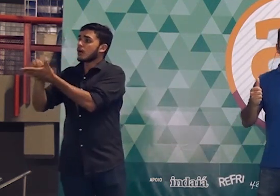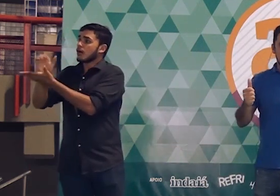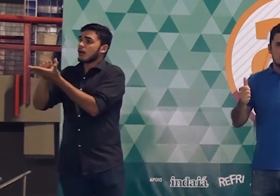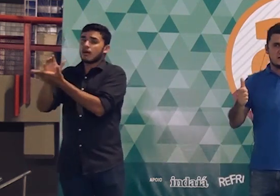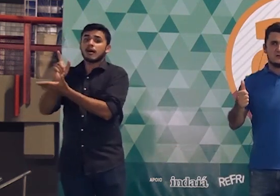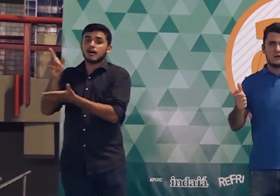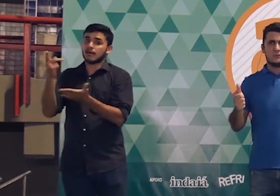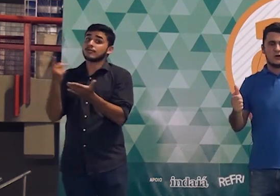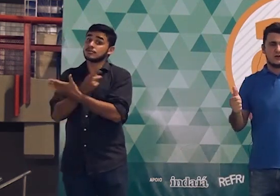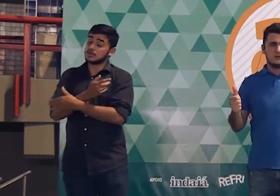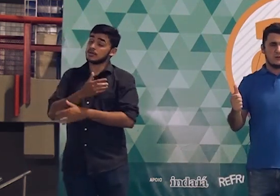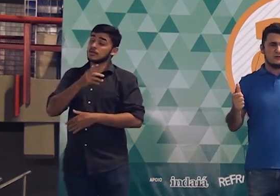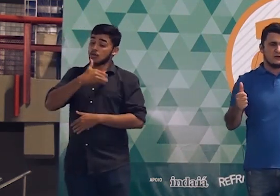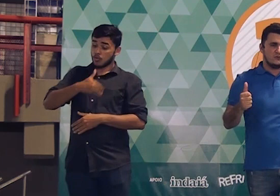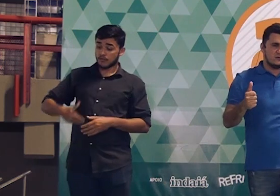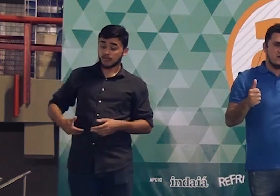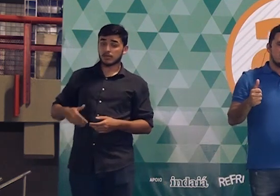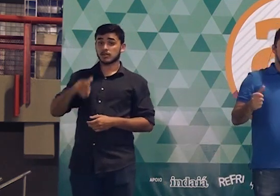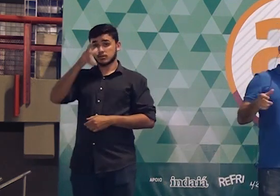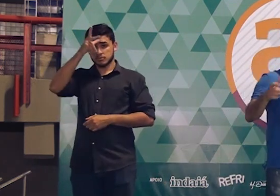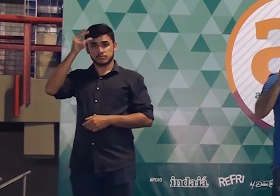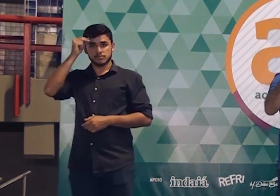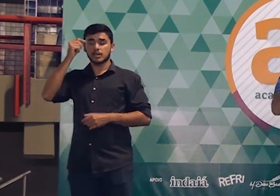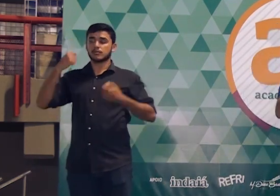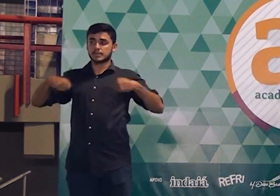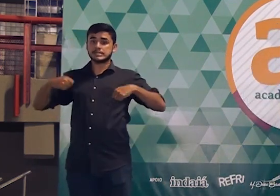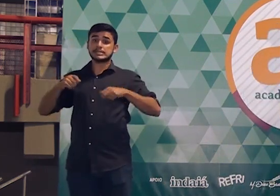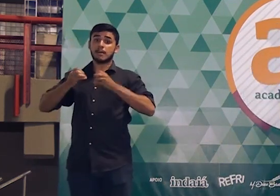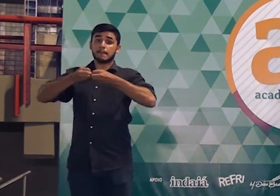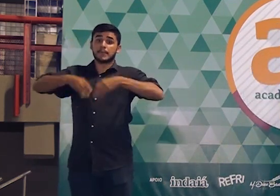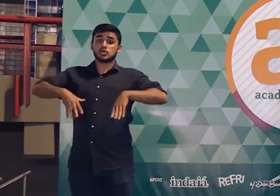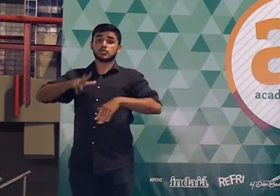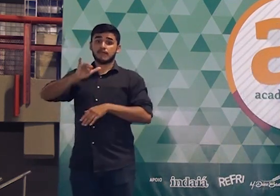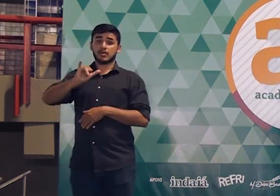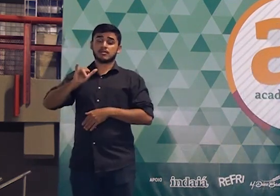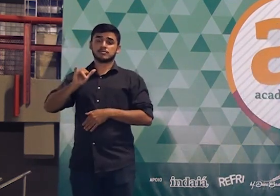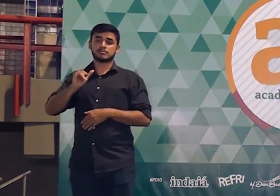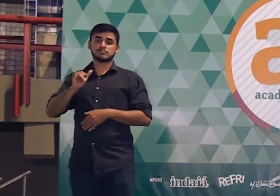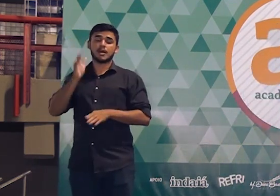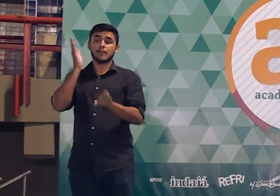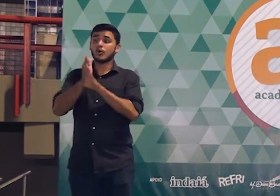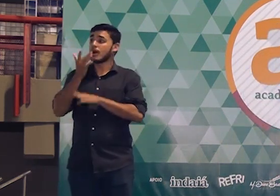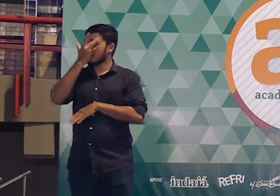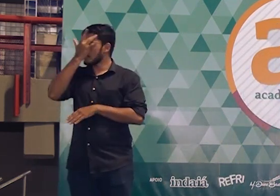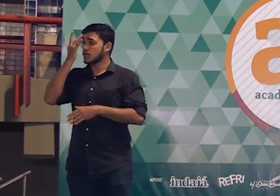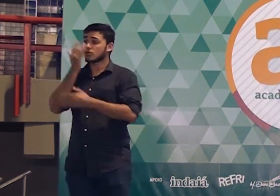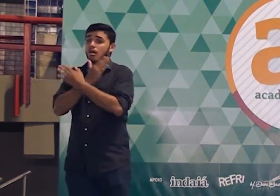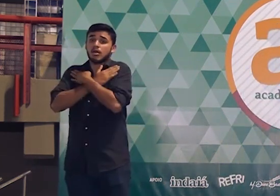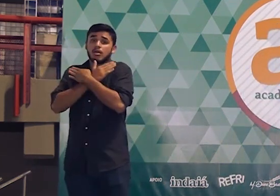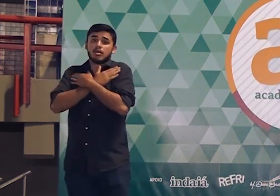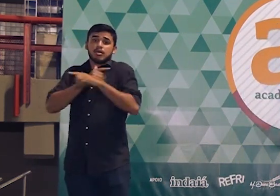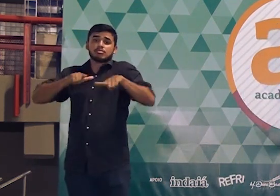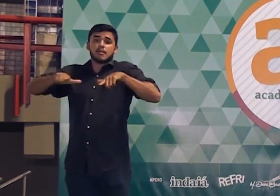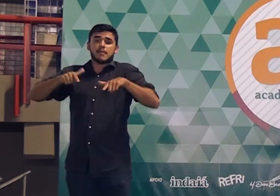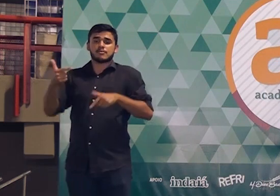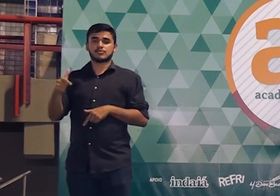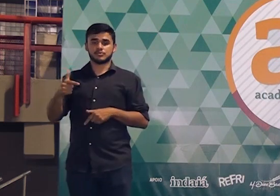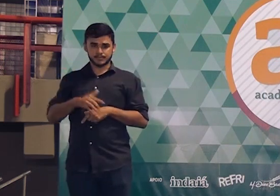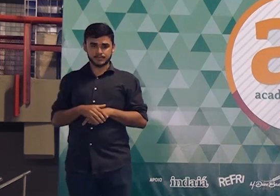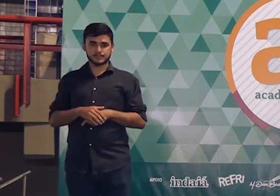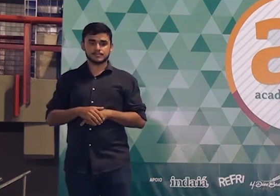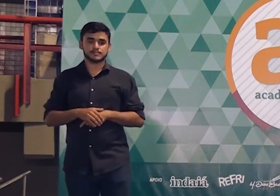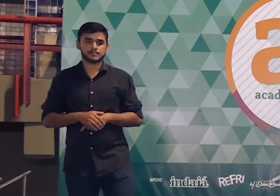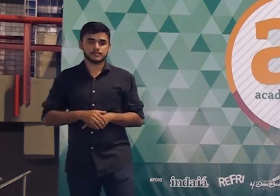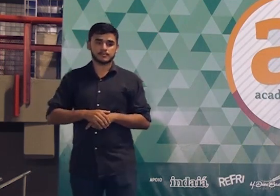Cuidado com esses detalhes, que isso é importante para a vida de vocês. Toda vez que você pensar em indústria, você vai pensar em coisas como tipo de